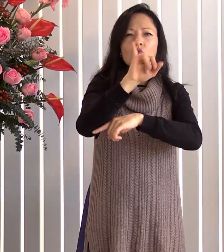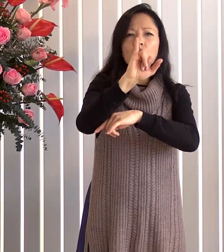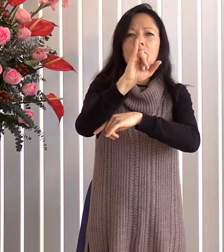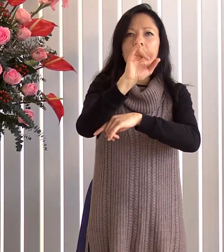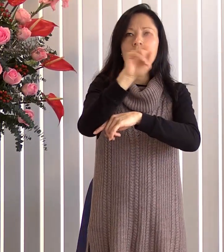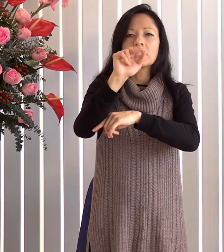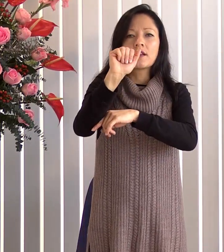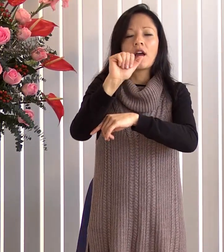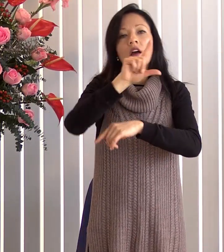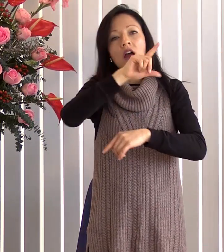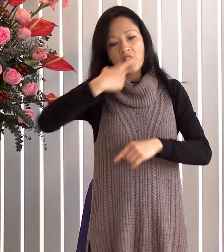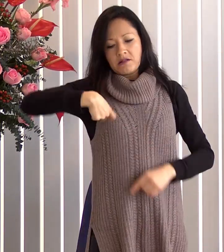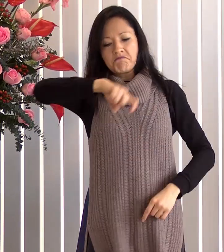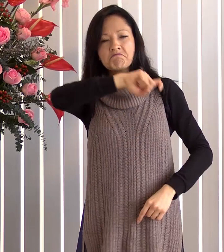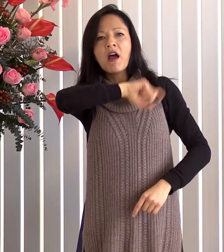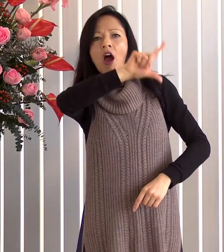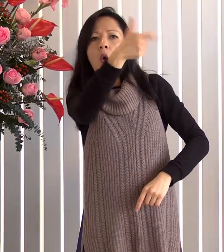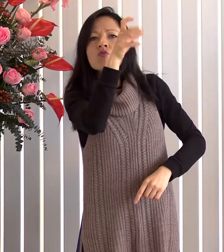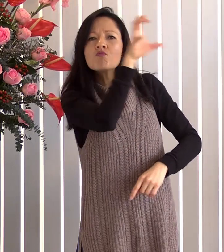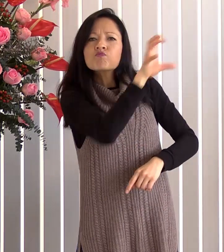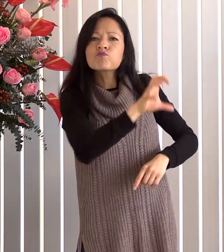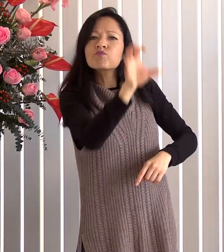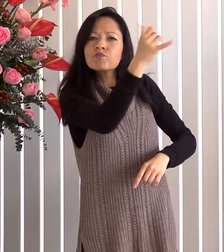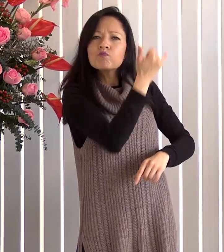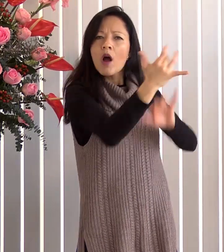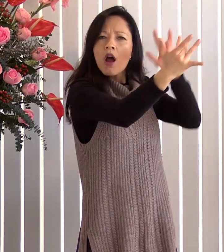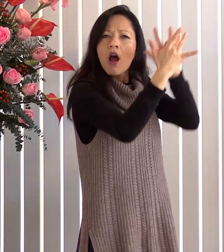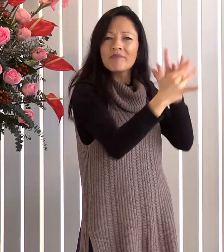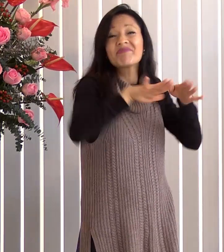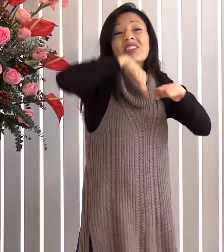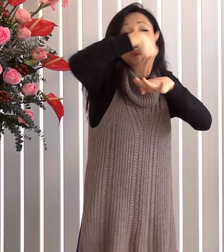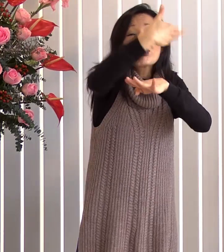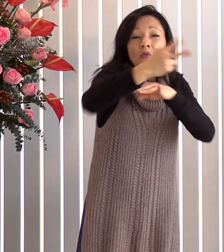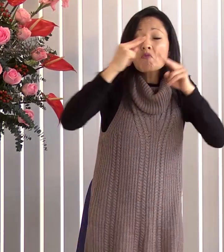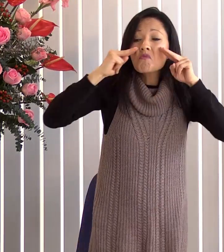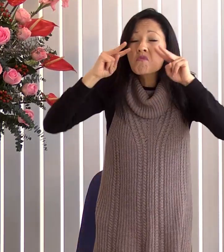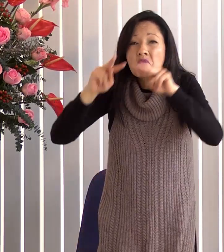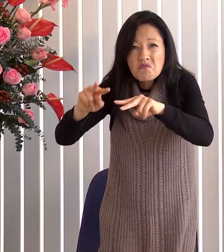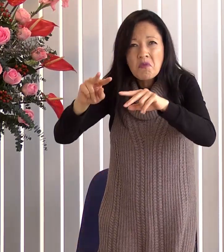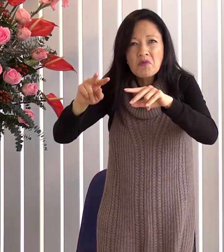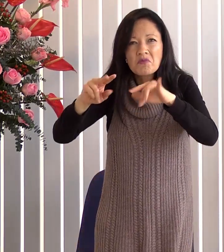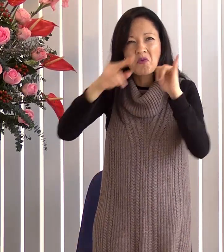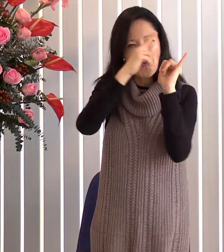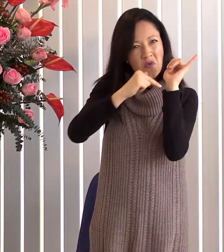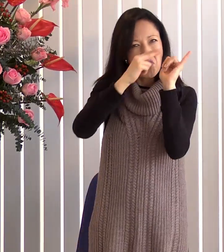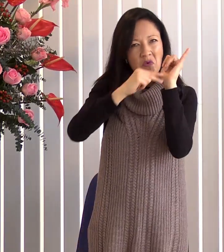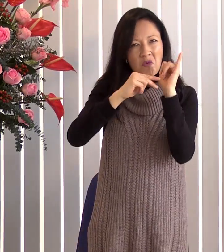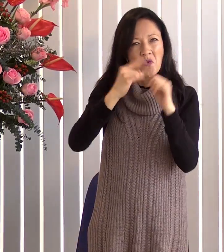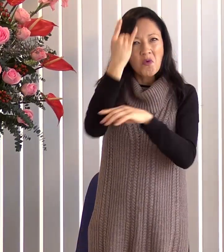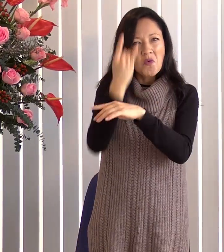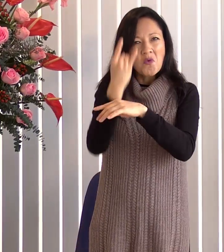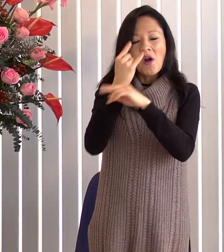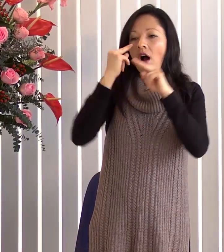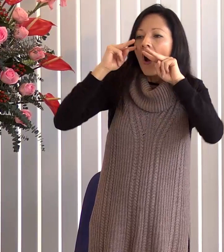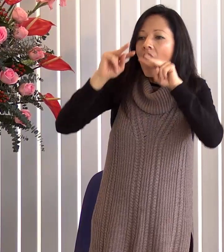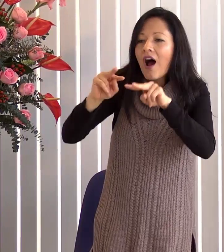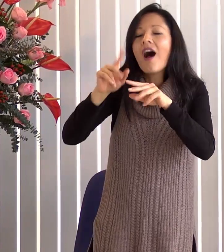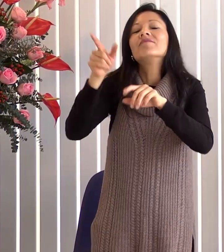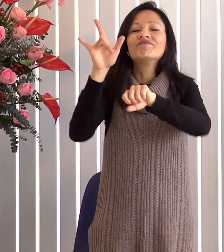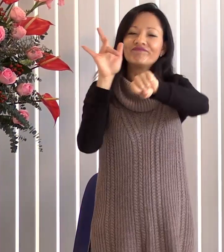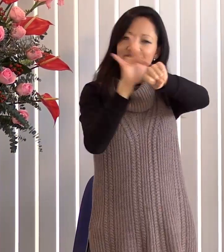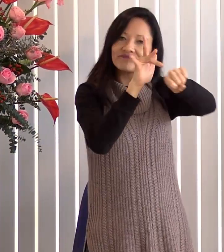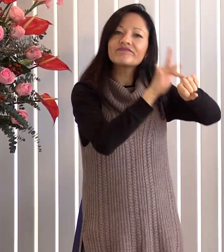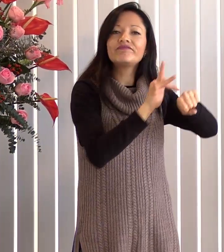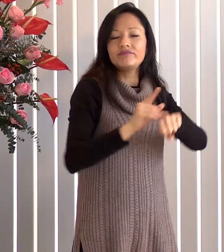que están en otros países conectados, Señor, los que van a ver después este culto, Señor, en diferido, que seas tú obrando sobre el